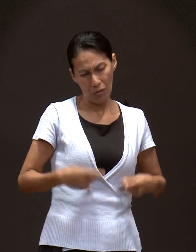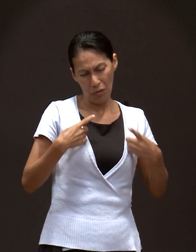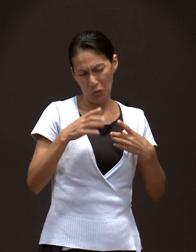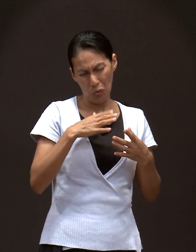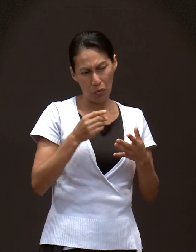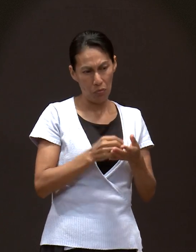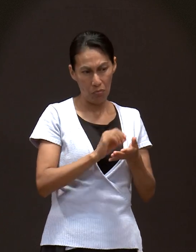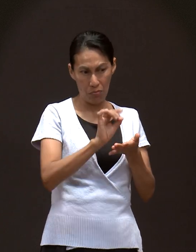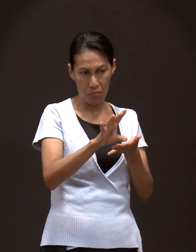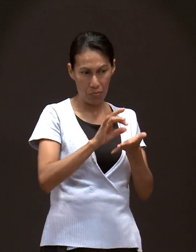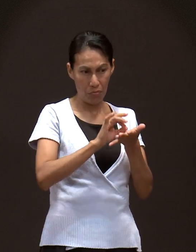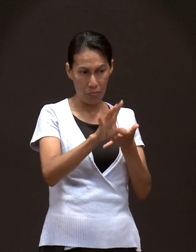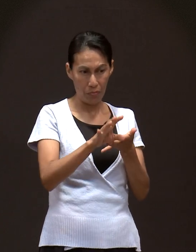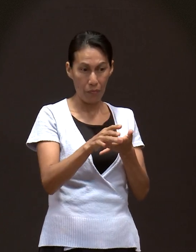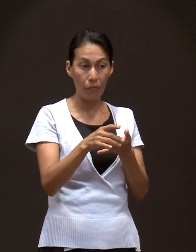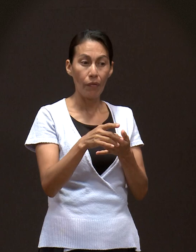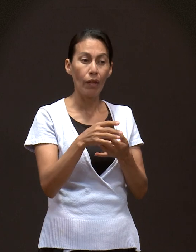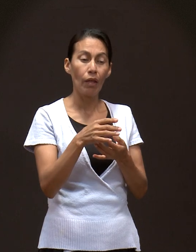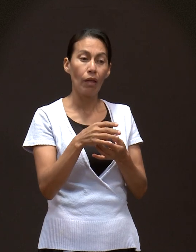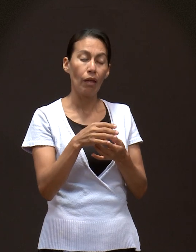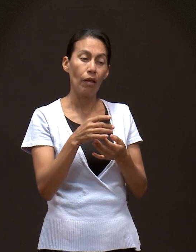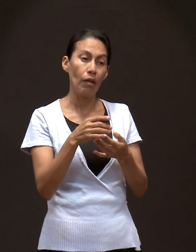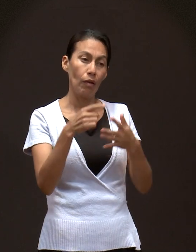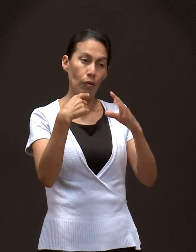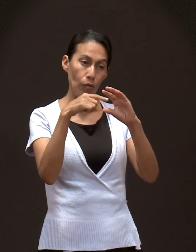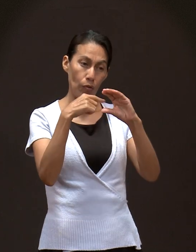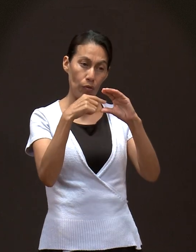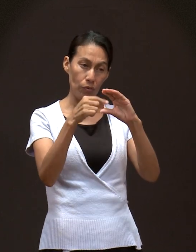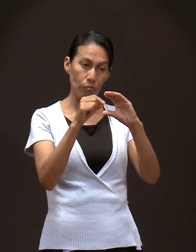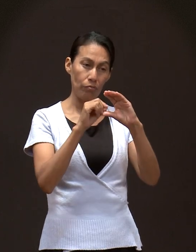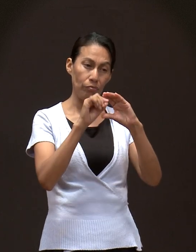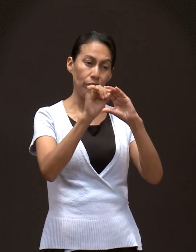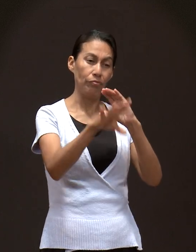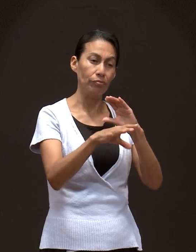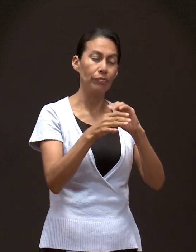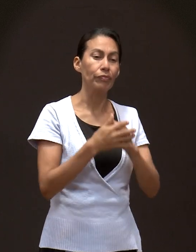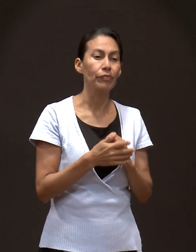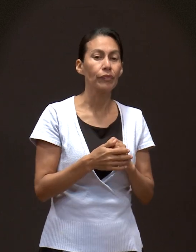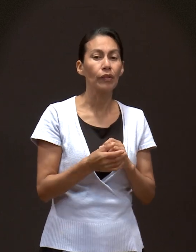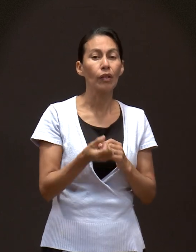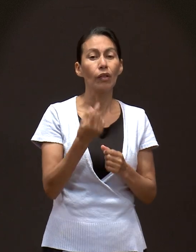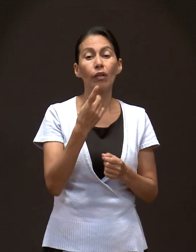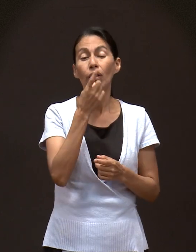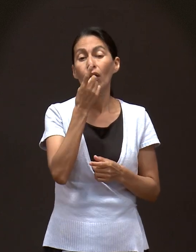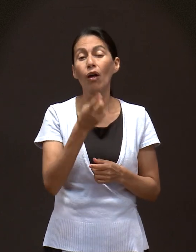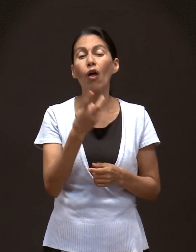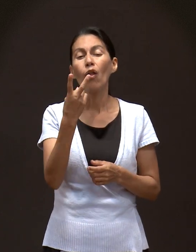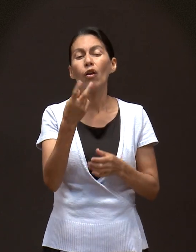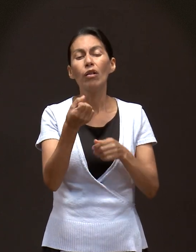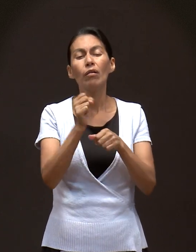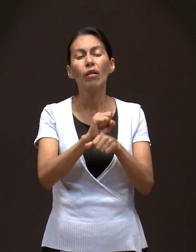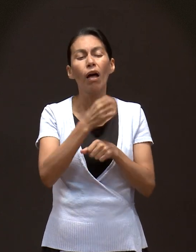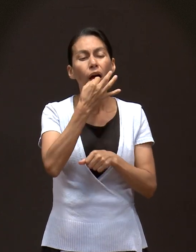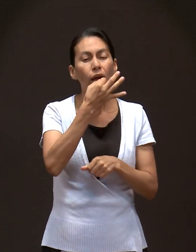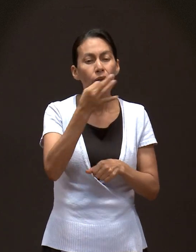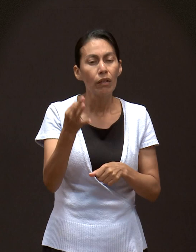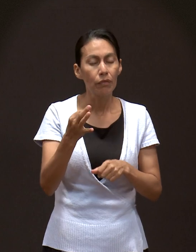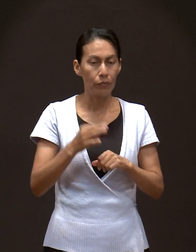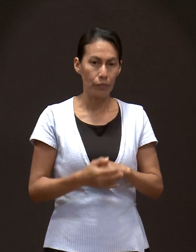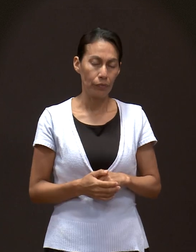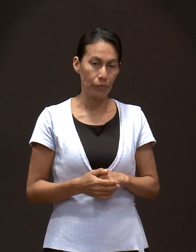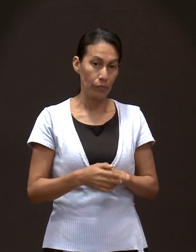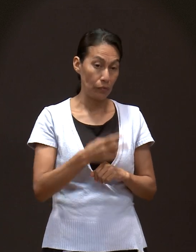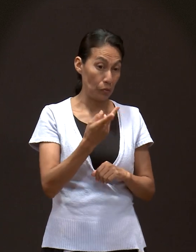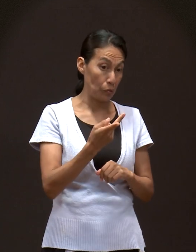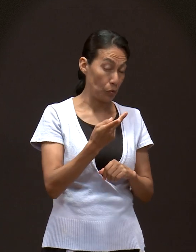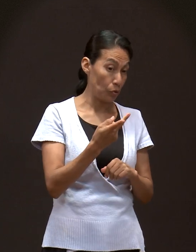y el correo decía, en dos semanas te decimos si te aceptamos o simplemente no. Porque hay mucha gente que aplica, entonces se llena muy rápido.